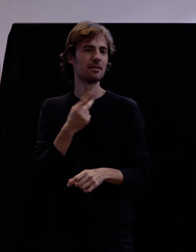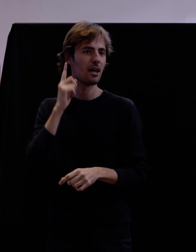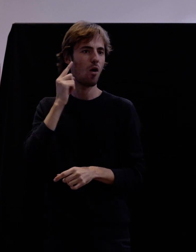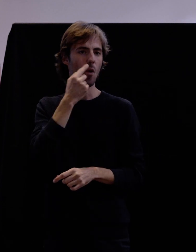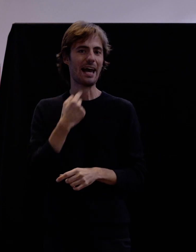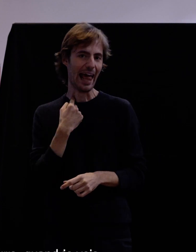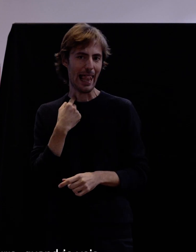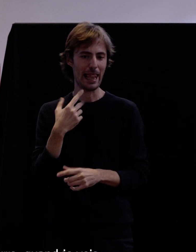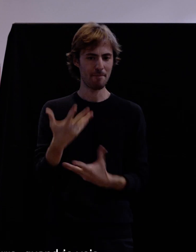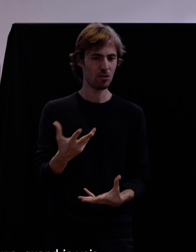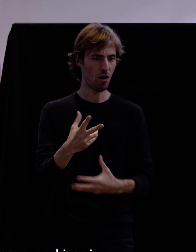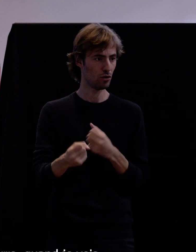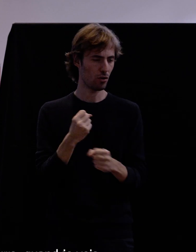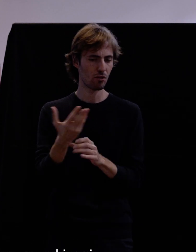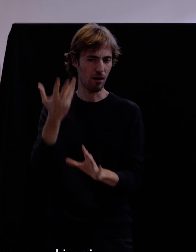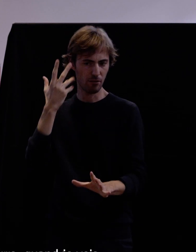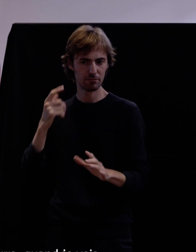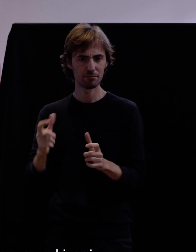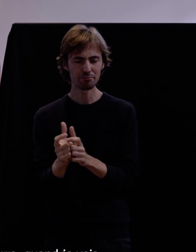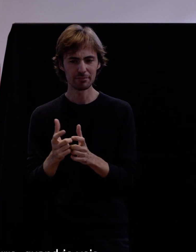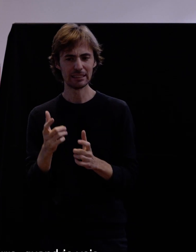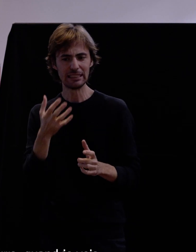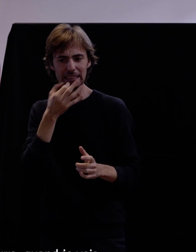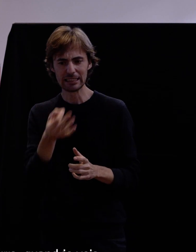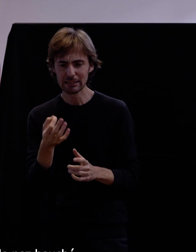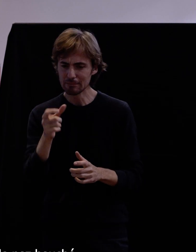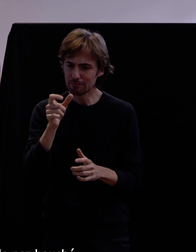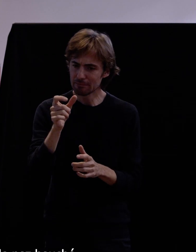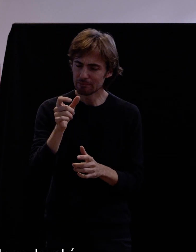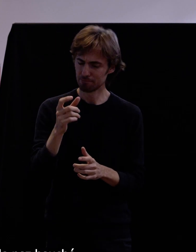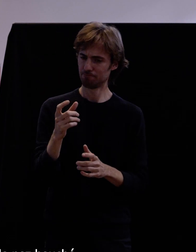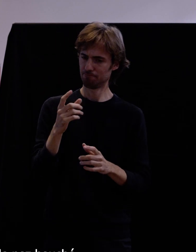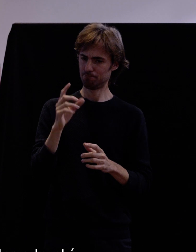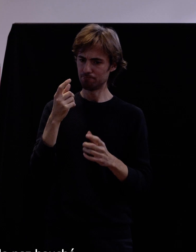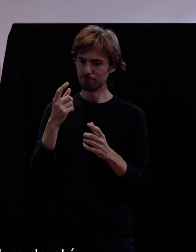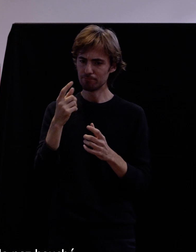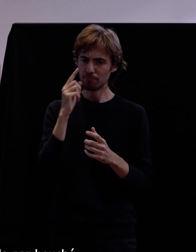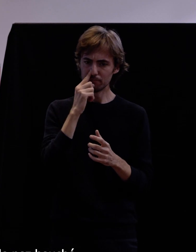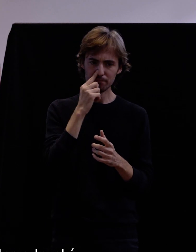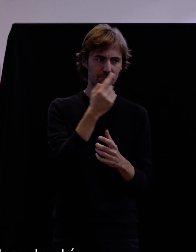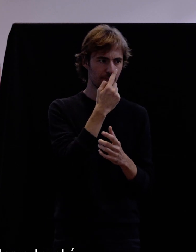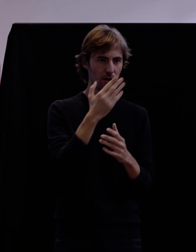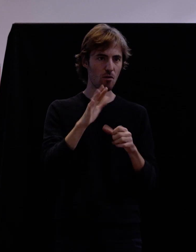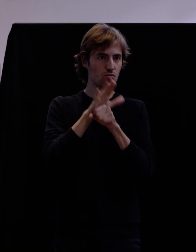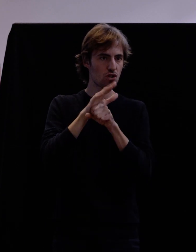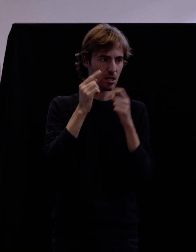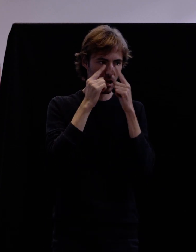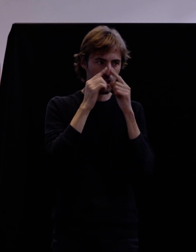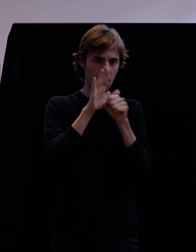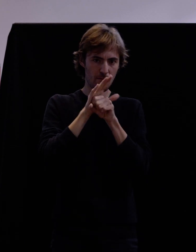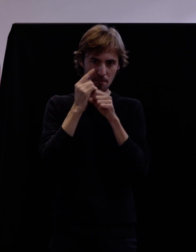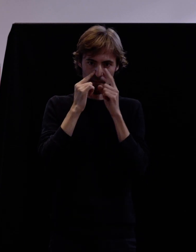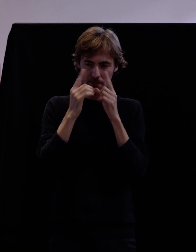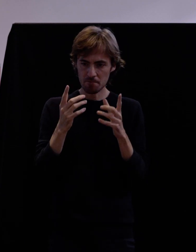ans. C'est dit, c'est bizarre. Quand je vois des enfants qui naissent avec des atrésies des Cohen, donc le nez bouché, la partie osseuse bouchée, soit ils n'ont